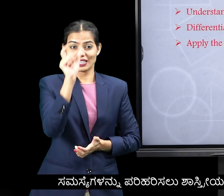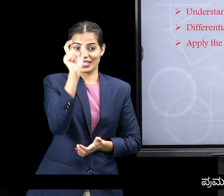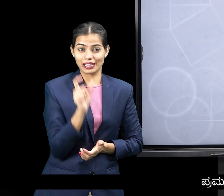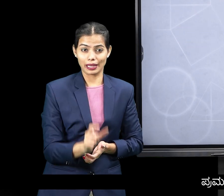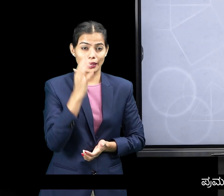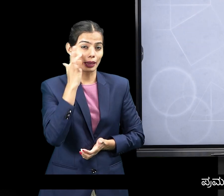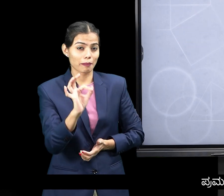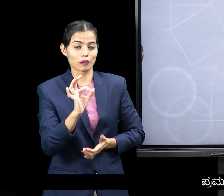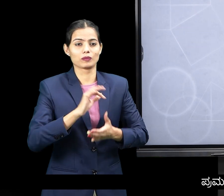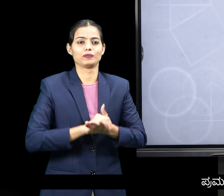ಪ್ರಮುಖ ಪದಗಳು: